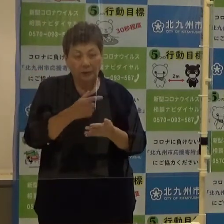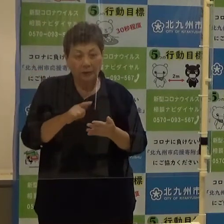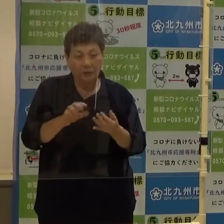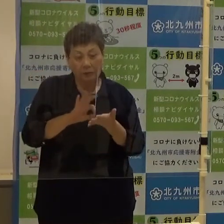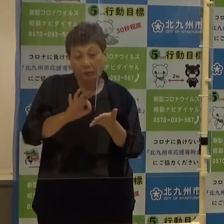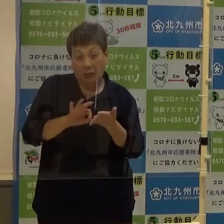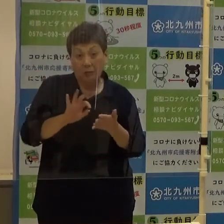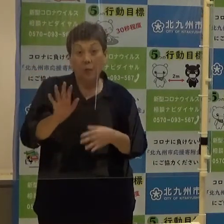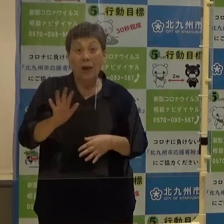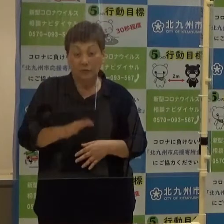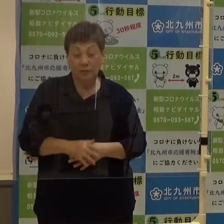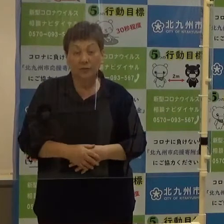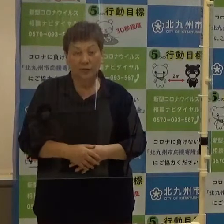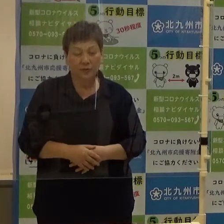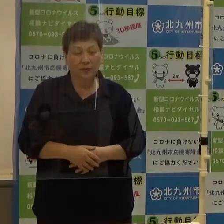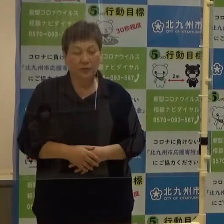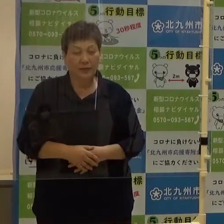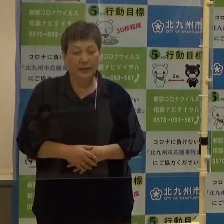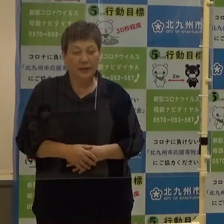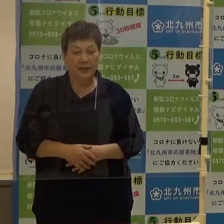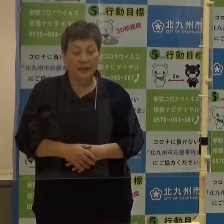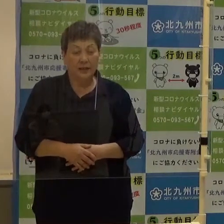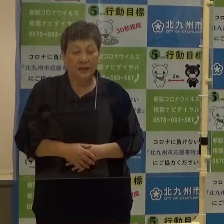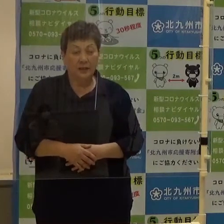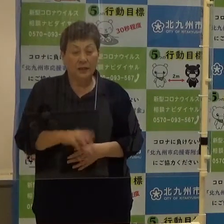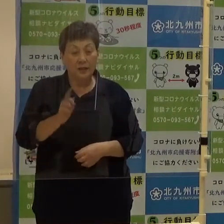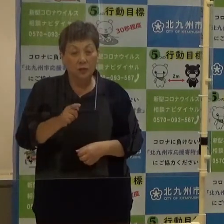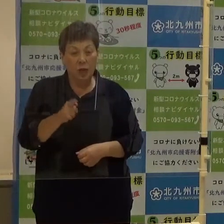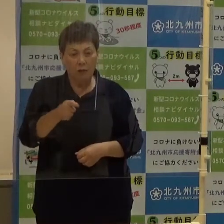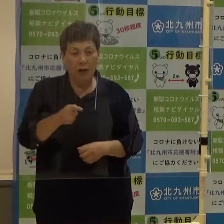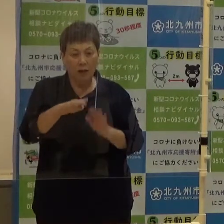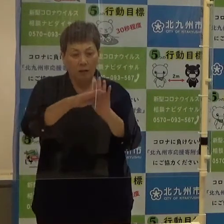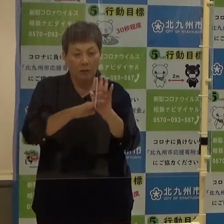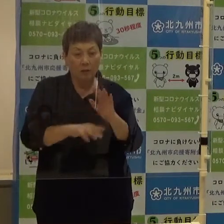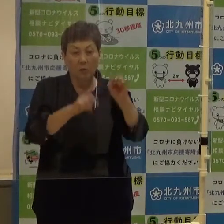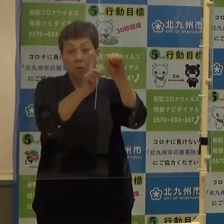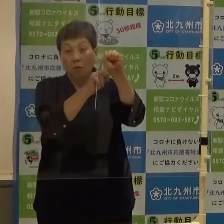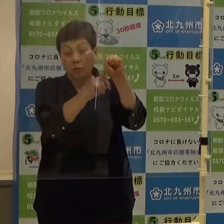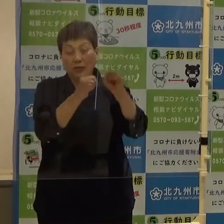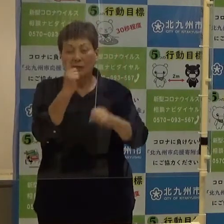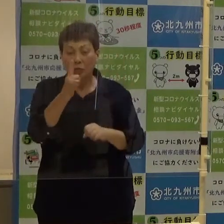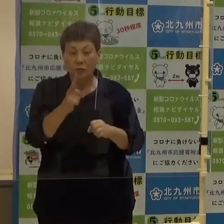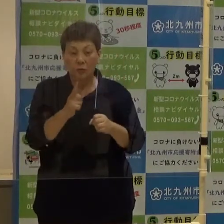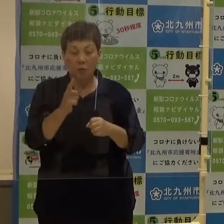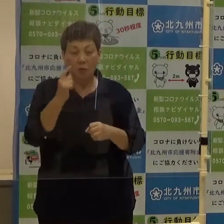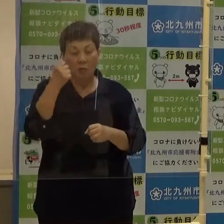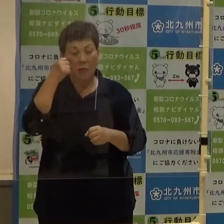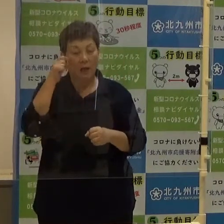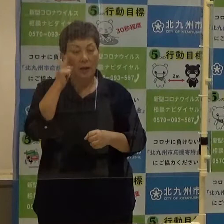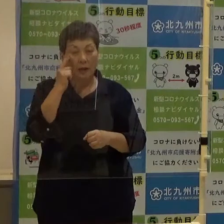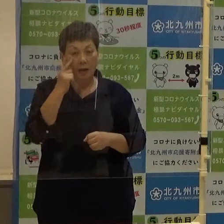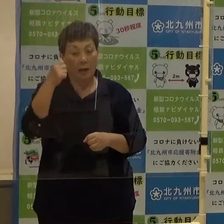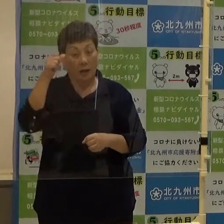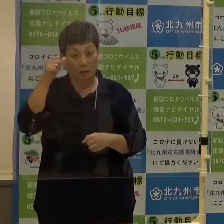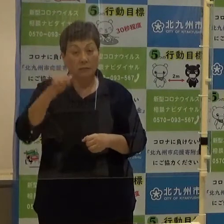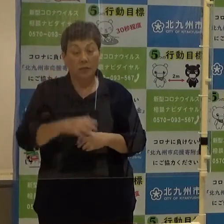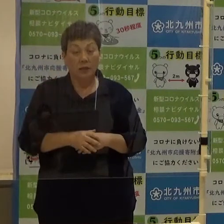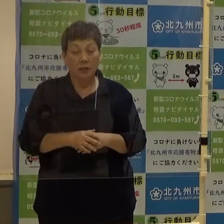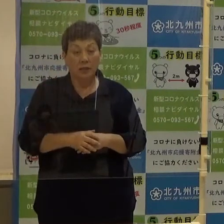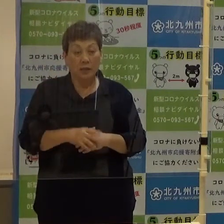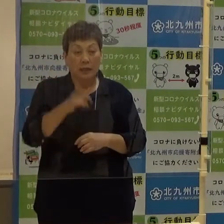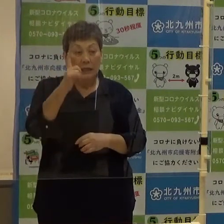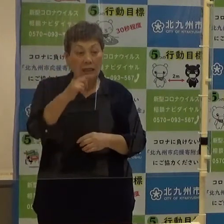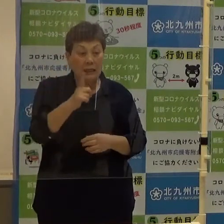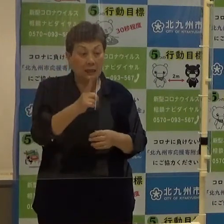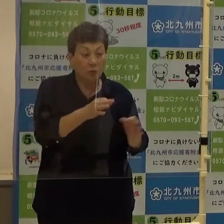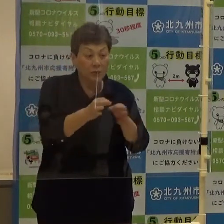ね。従いまして、それは一つの目安でそのお店に行かれたとしても、やっぱりこの店、一軒だけに行く